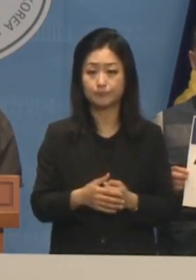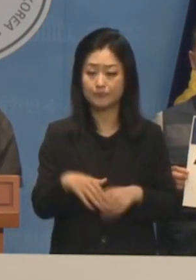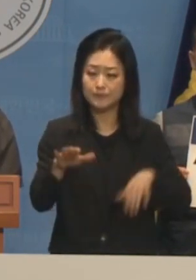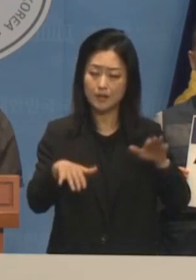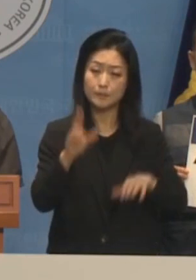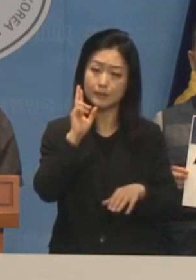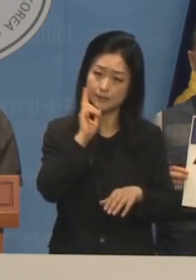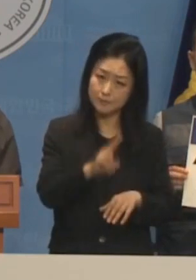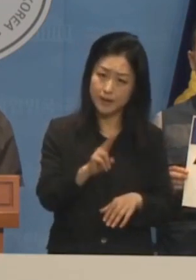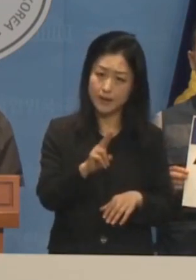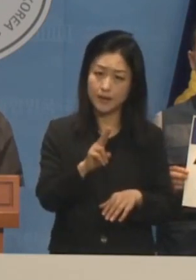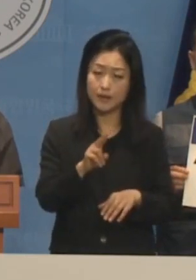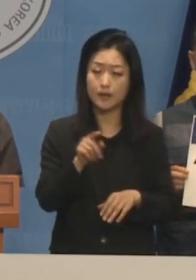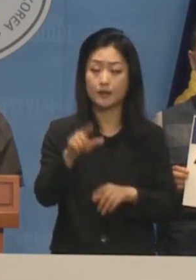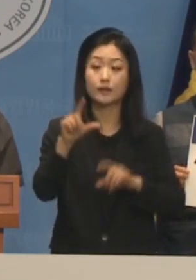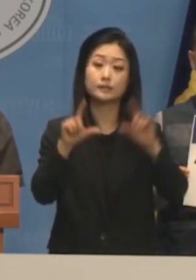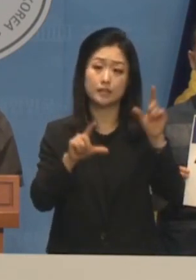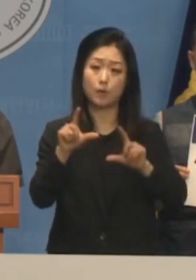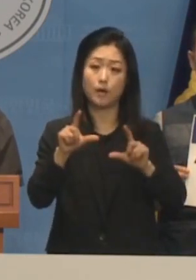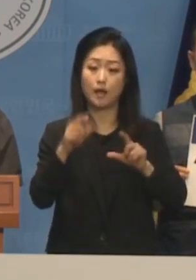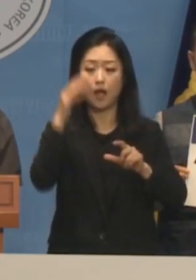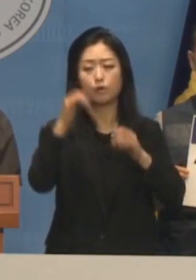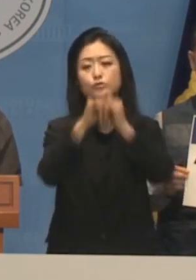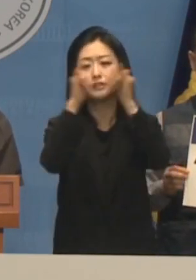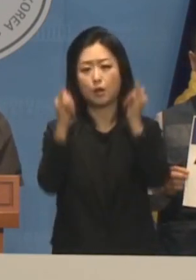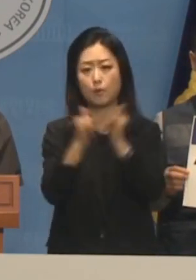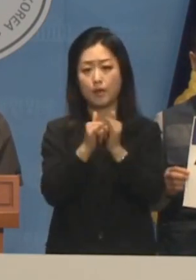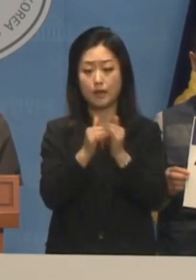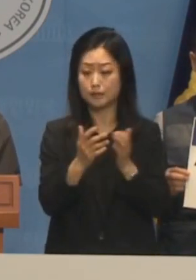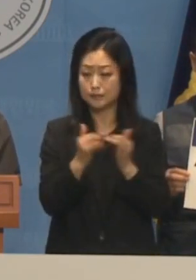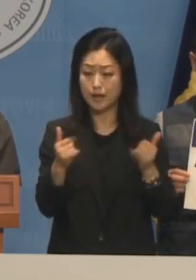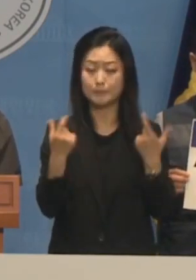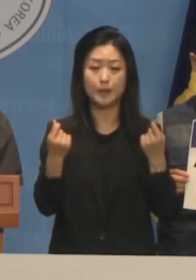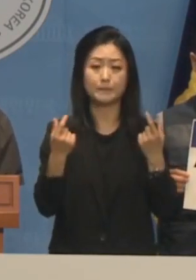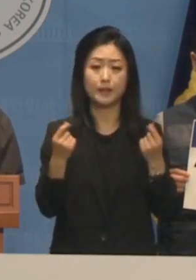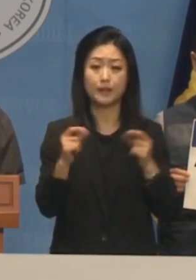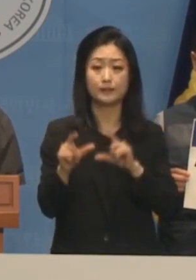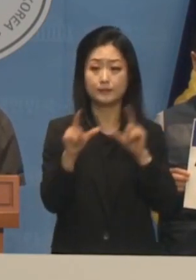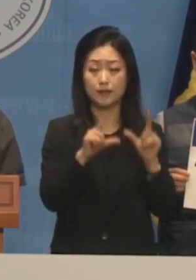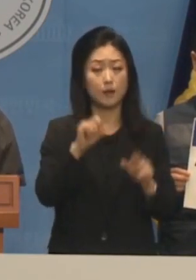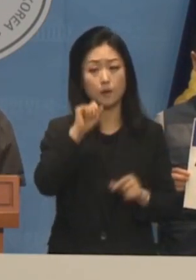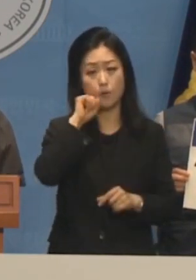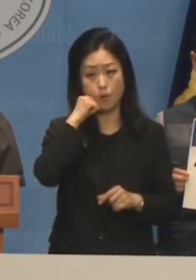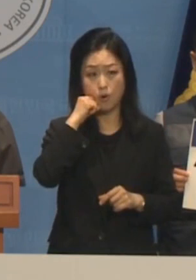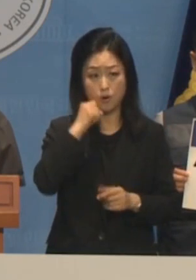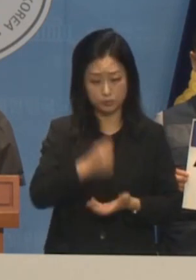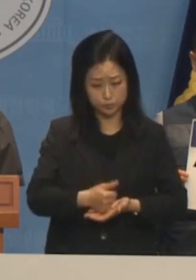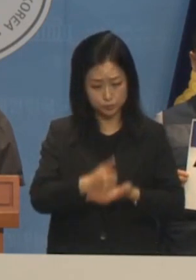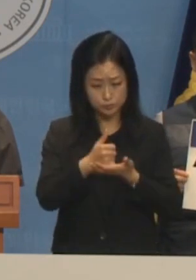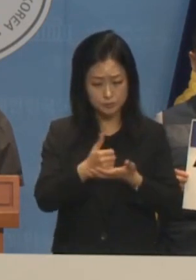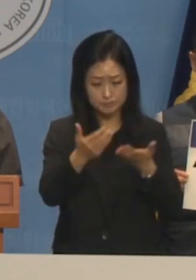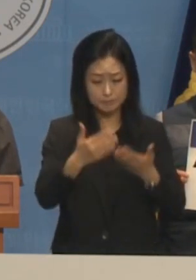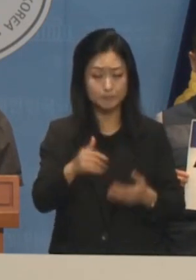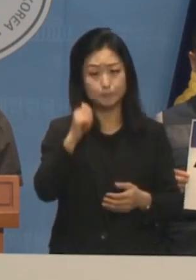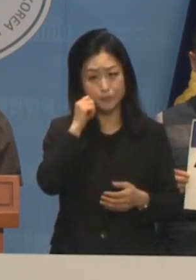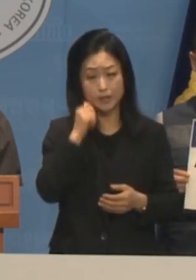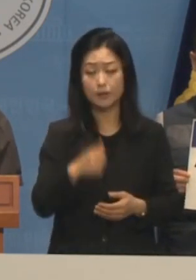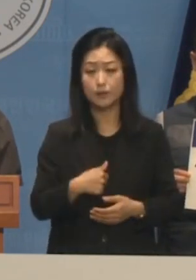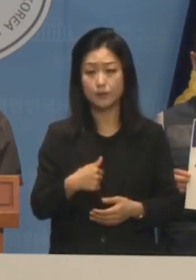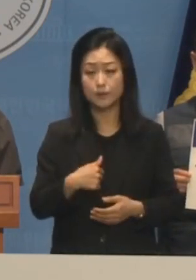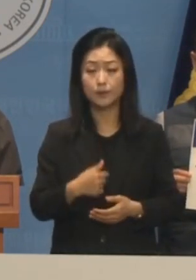불평등과 차별이 구조화되어 있는 사회에서는 인간이 인간답게 그 존엄성을 유지할 수